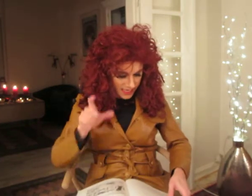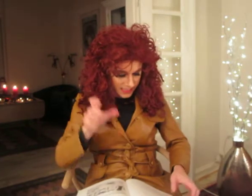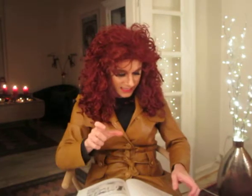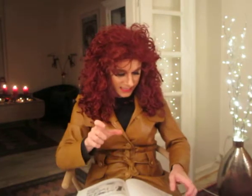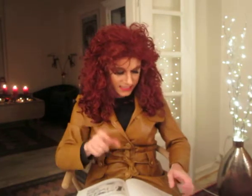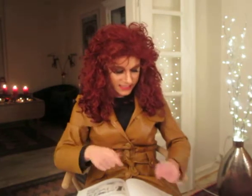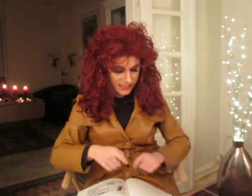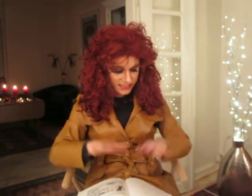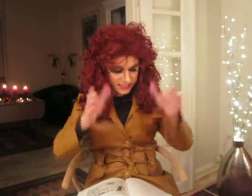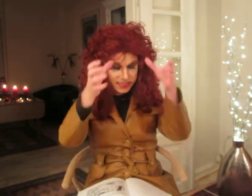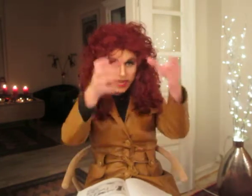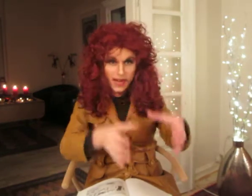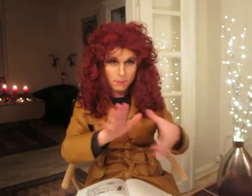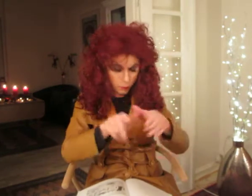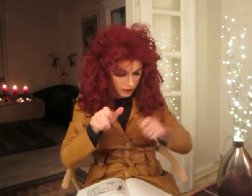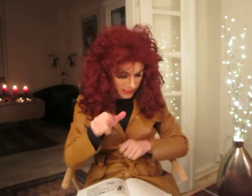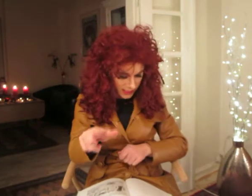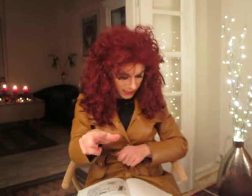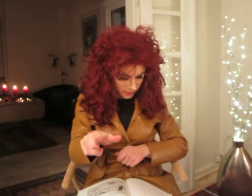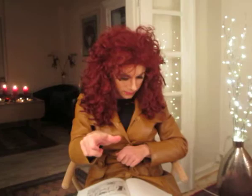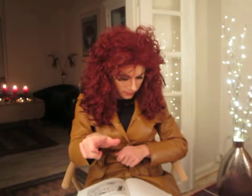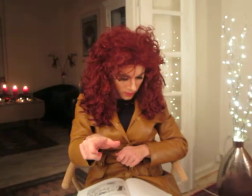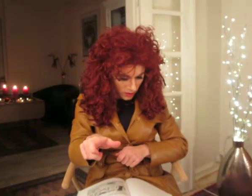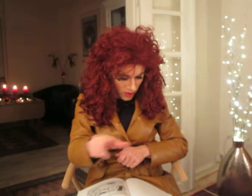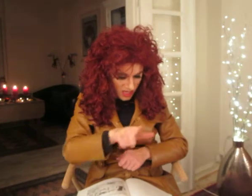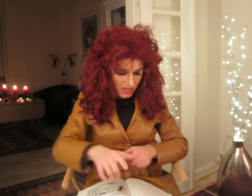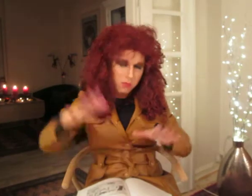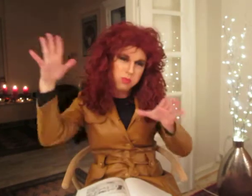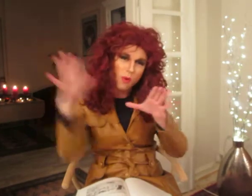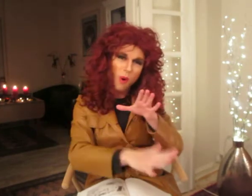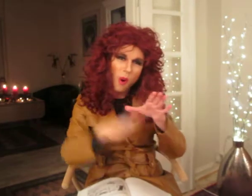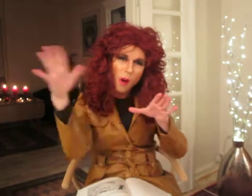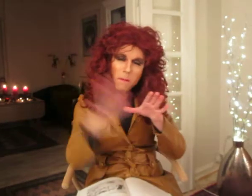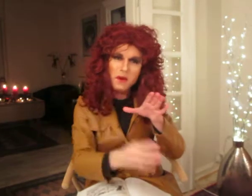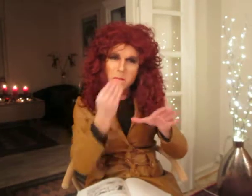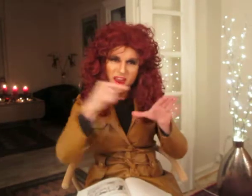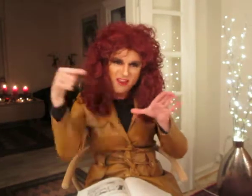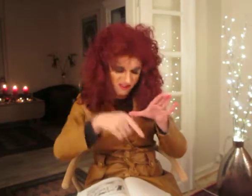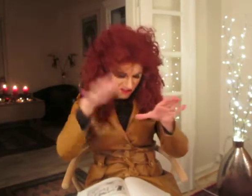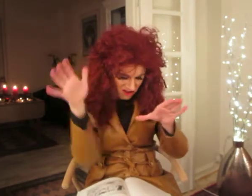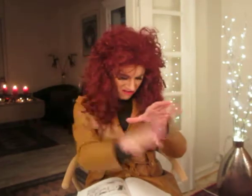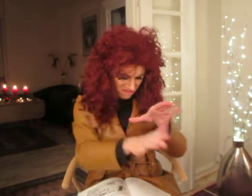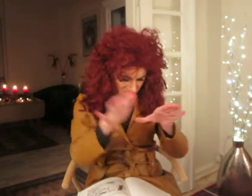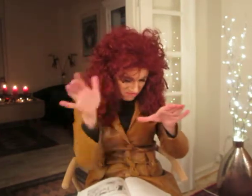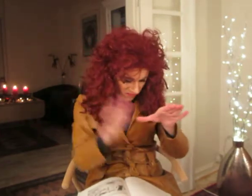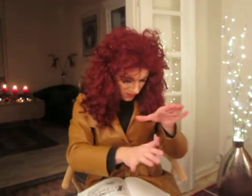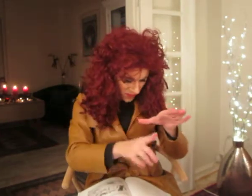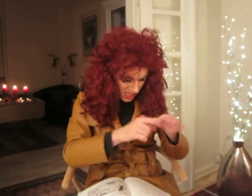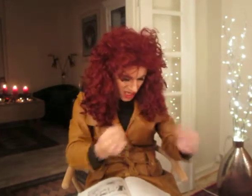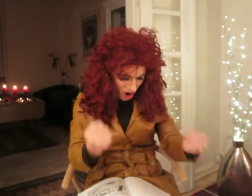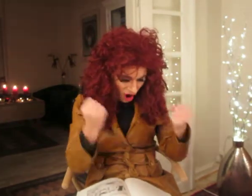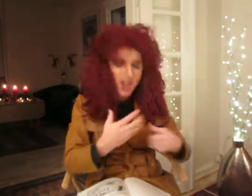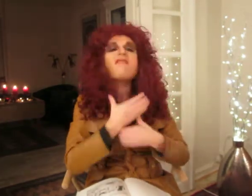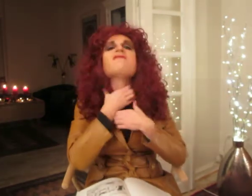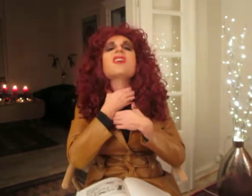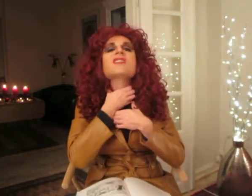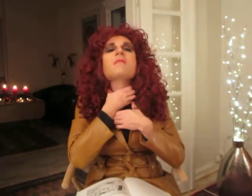De satte ham på siden! De brugte ham ned! De brugte holdte ham fast om